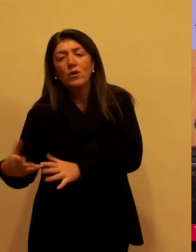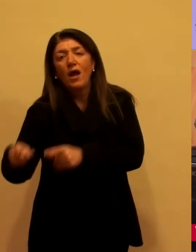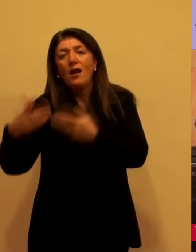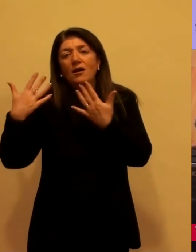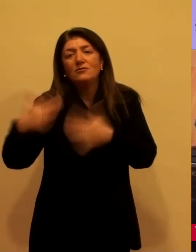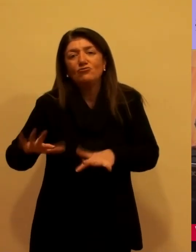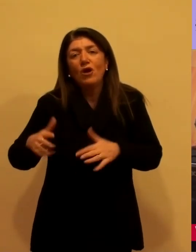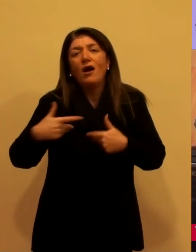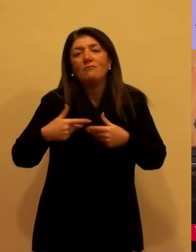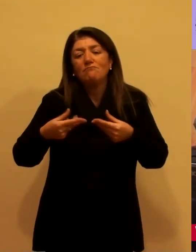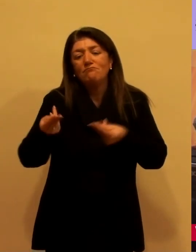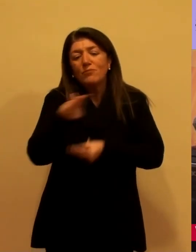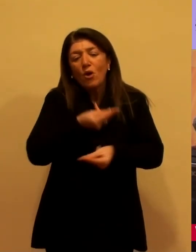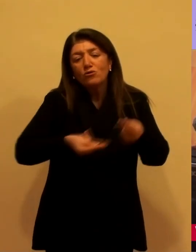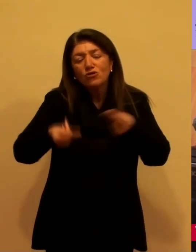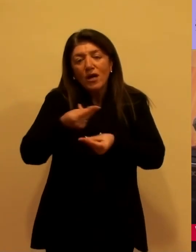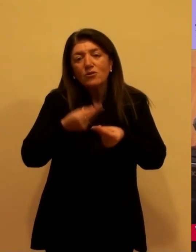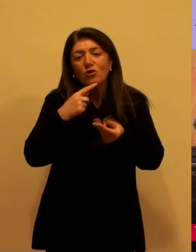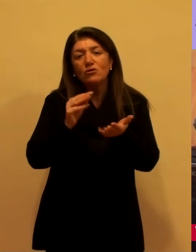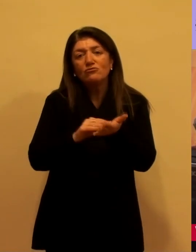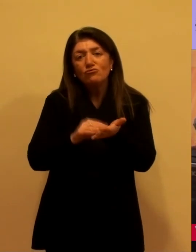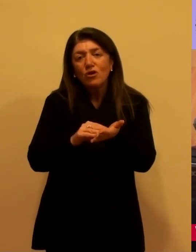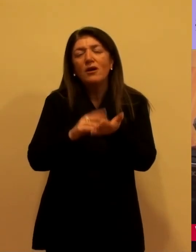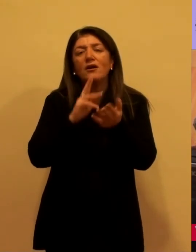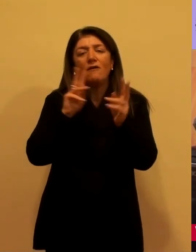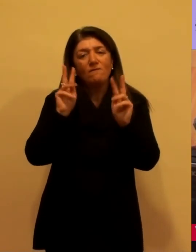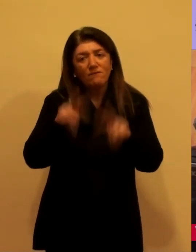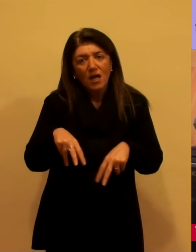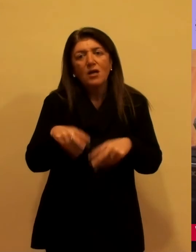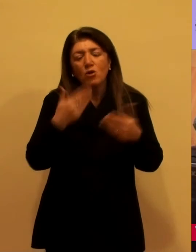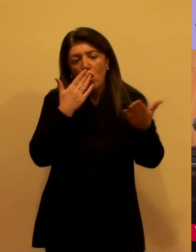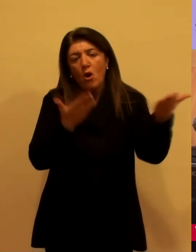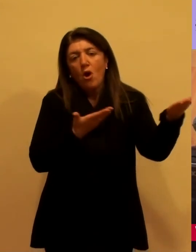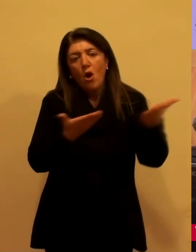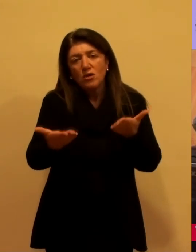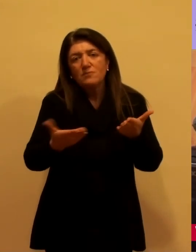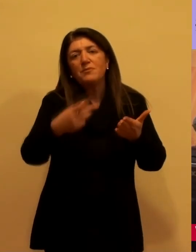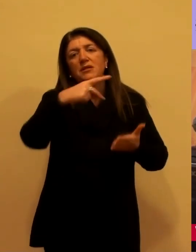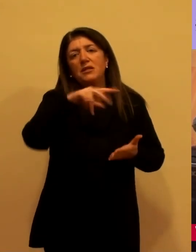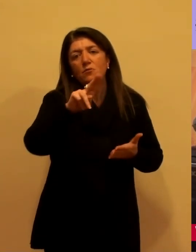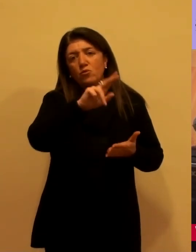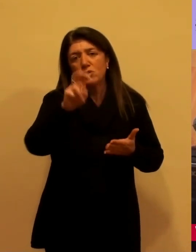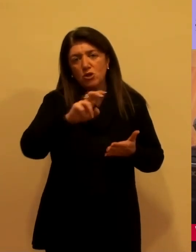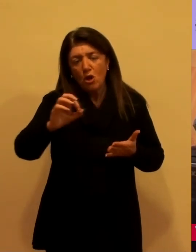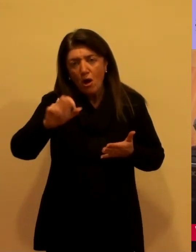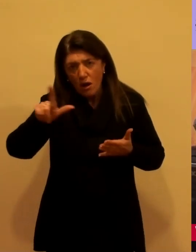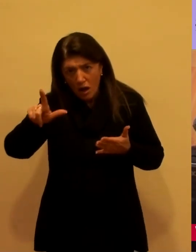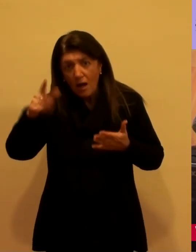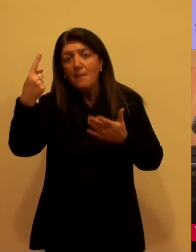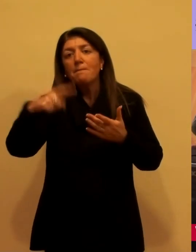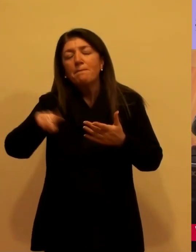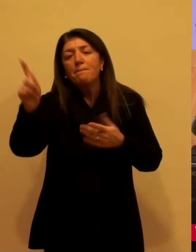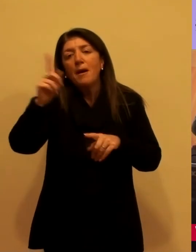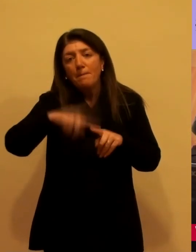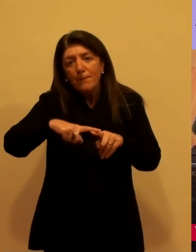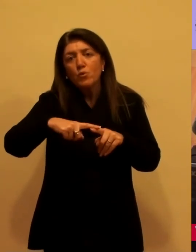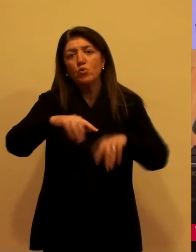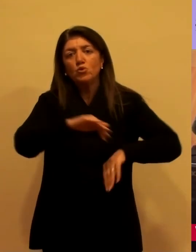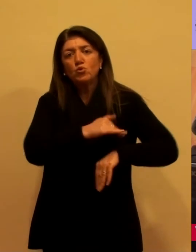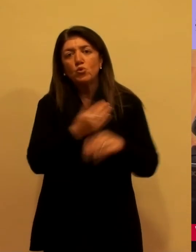avevamo presentato un progetto in cui c'erano sì gli ospiti del PASEL, ma anche gli studenti dell'Istituto Giulio,